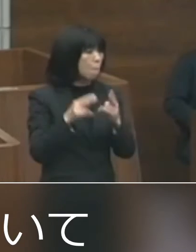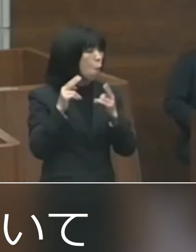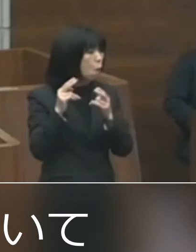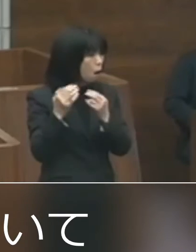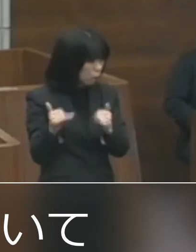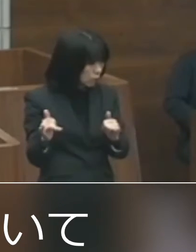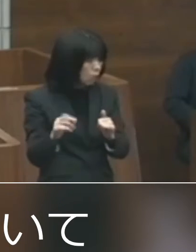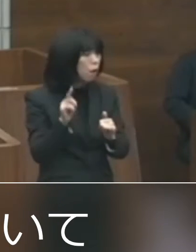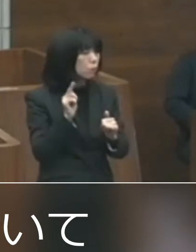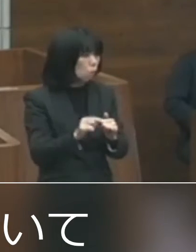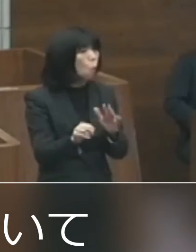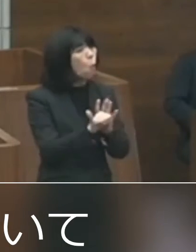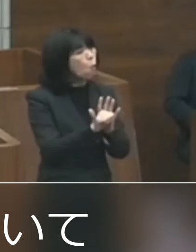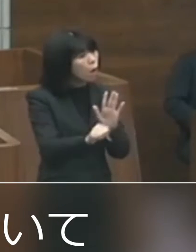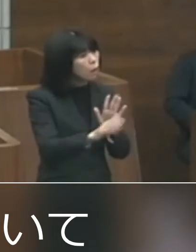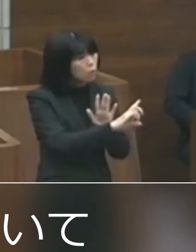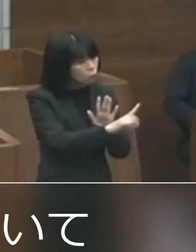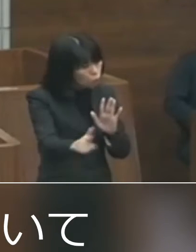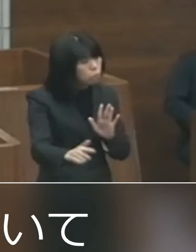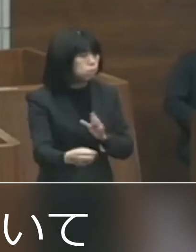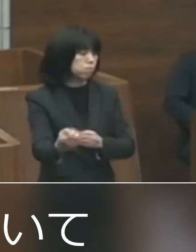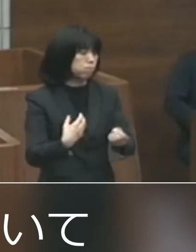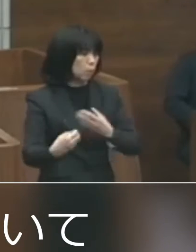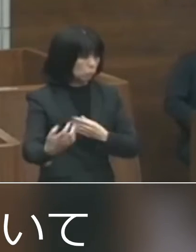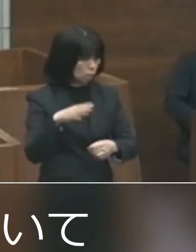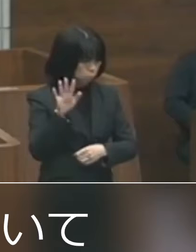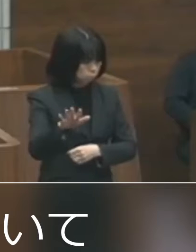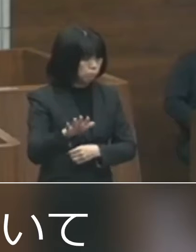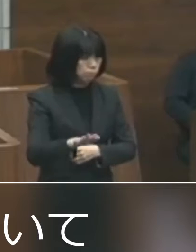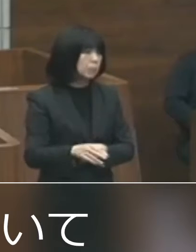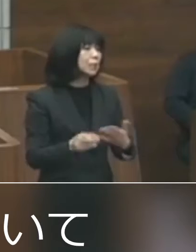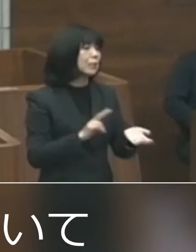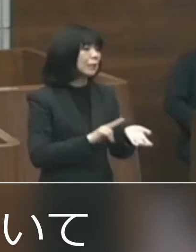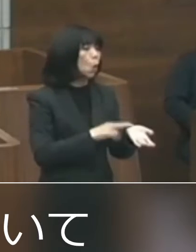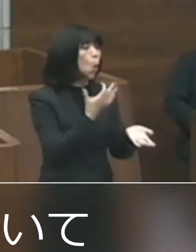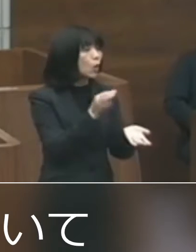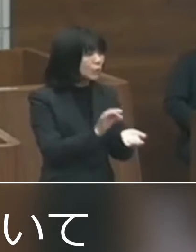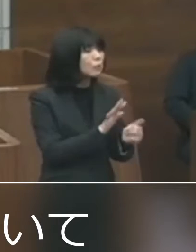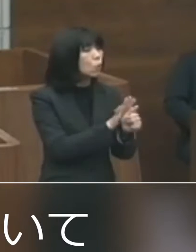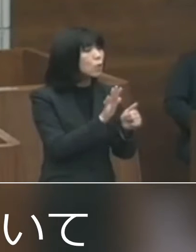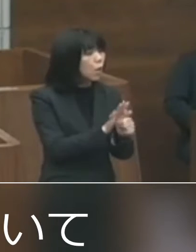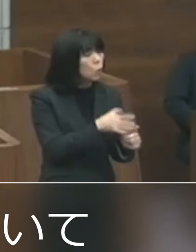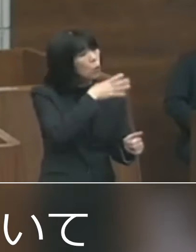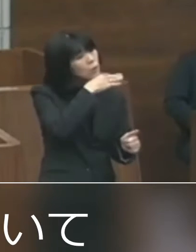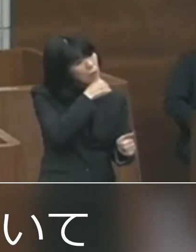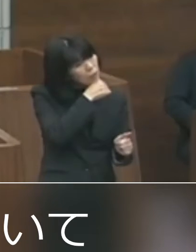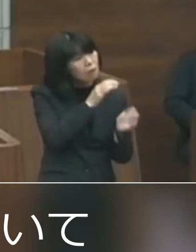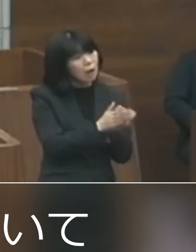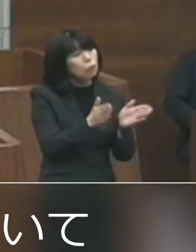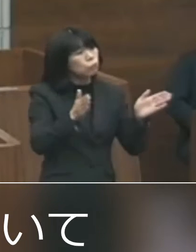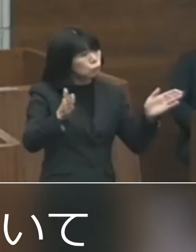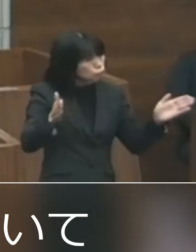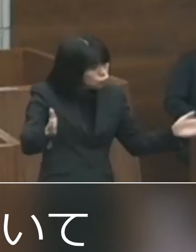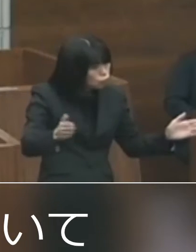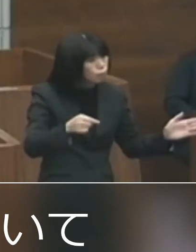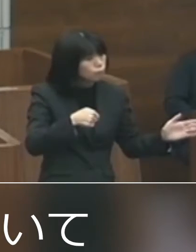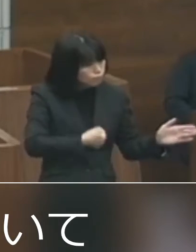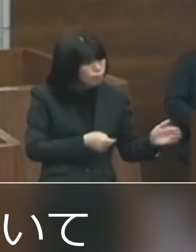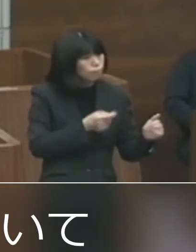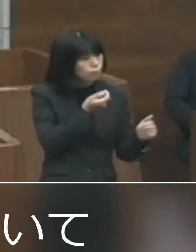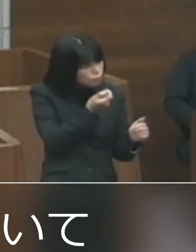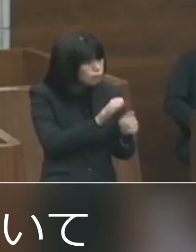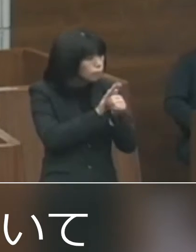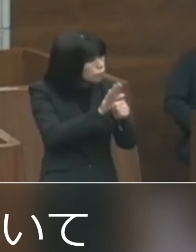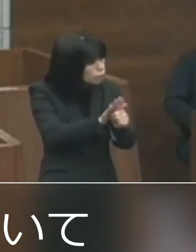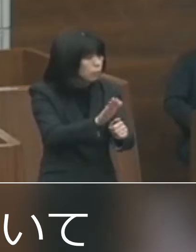効果を指摘しているところであり、医療費助成の対象年齢拡充がその一助となるものとして